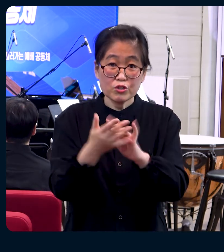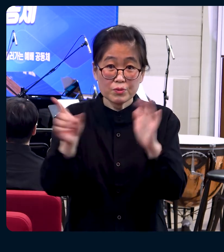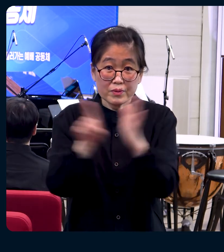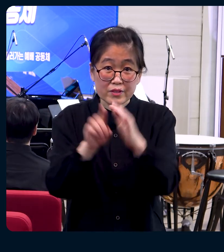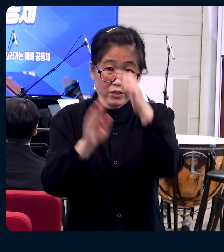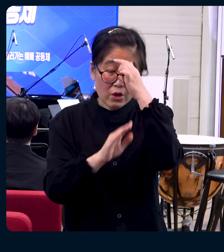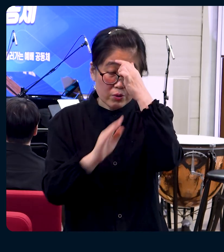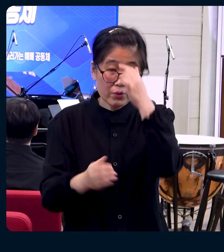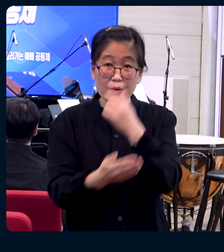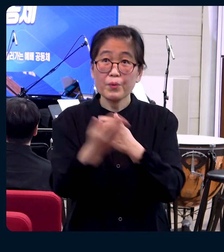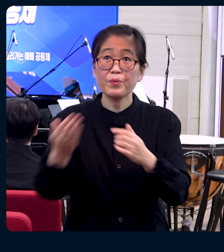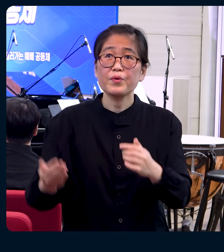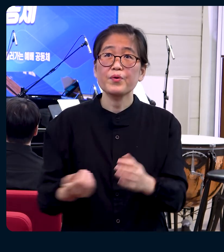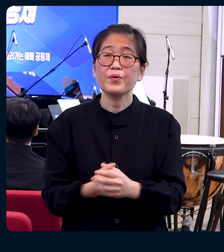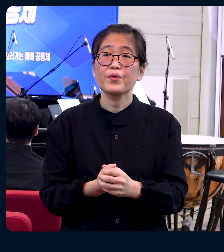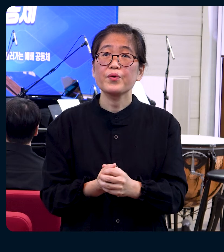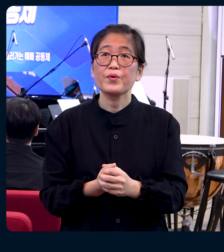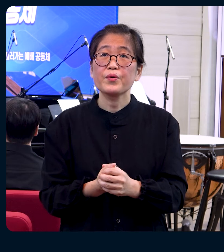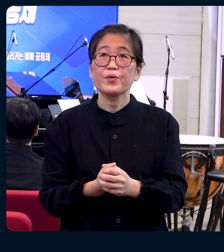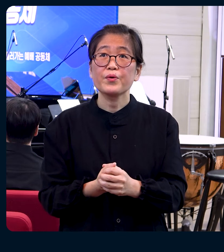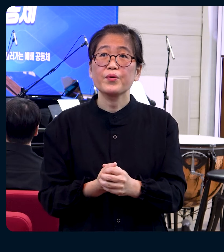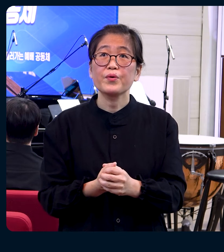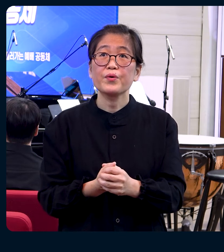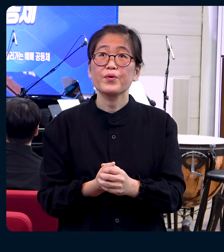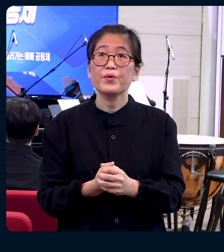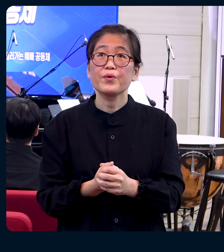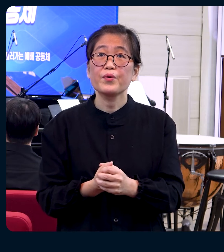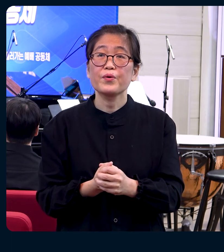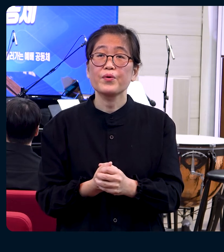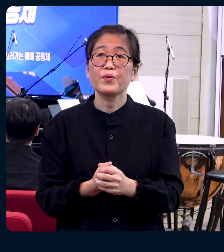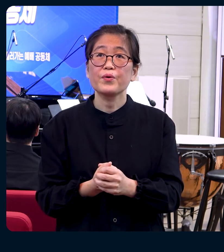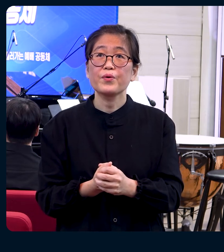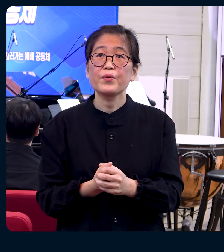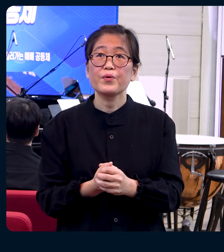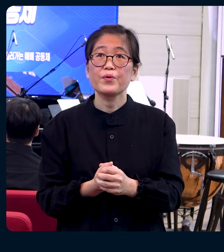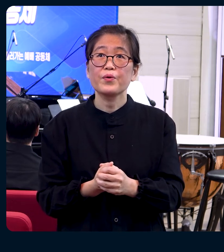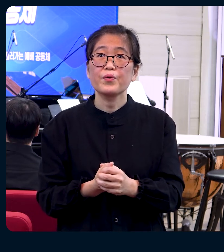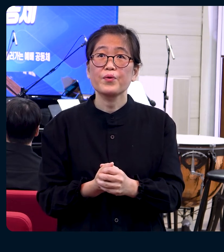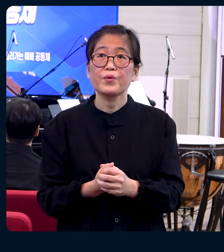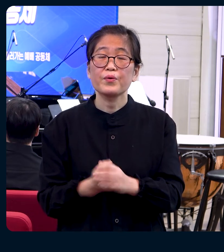저는 예수를 믿는 우리 같은 신앙인으로서 이런 얘기를 나누고 싶어요.